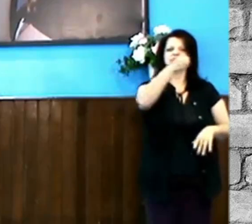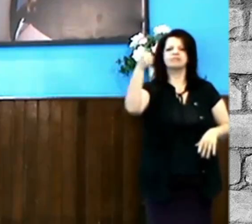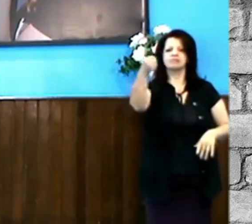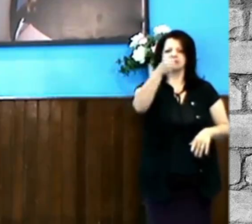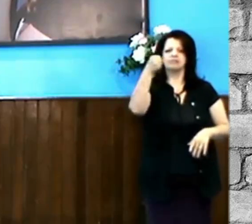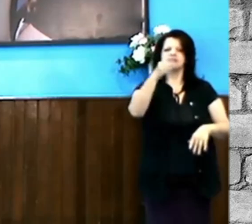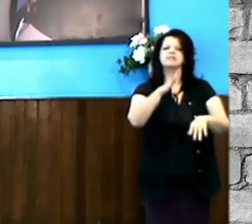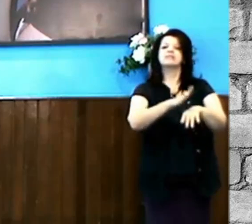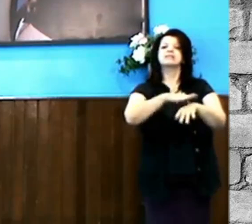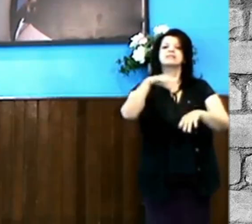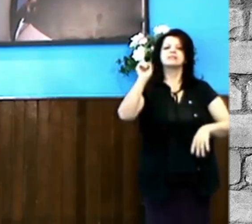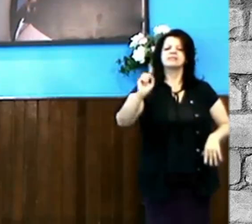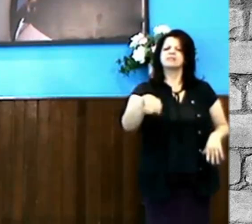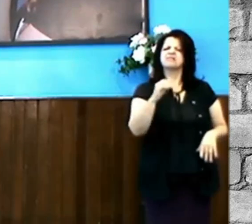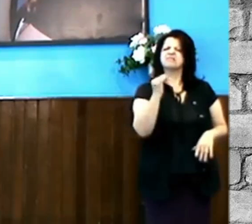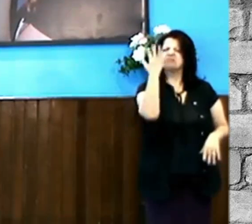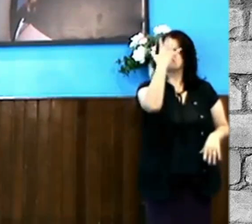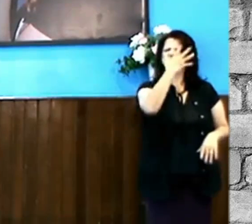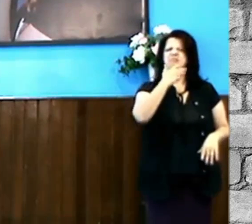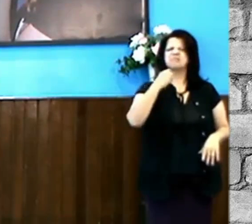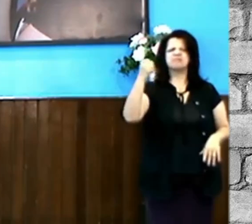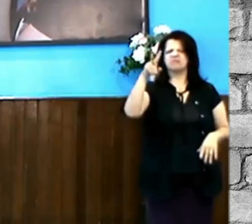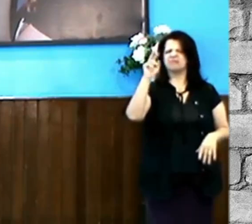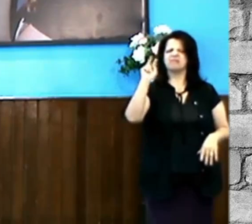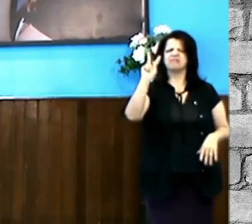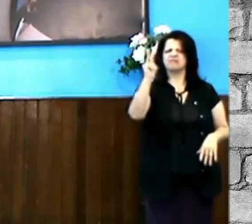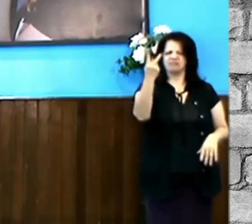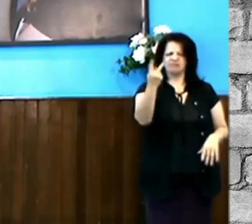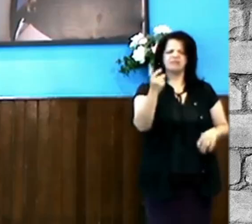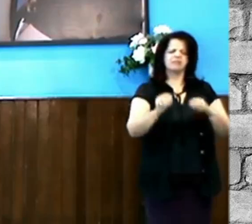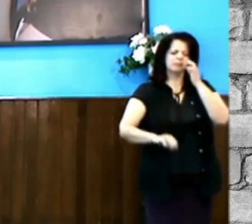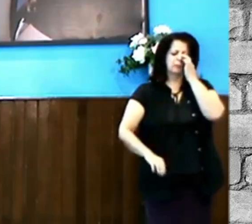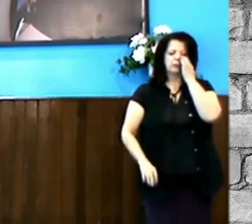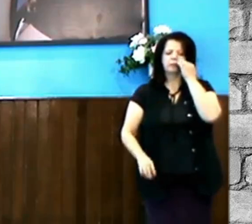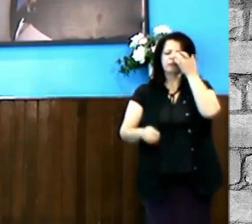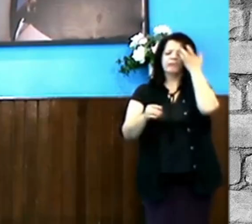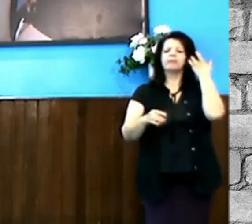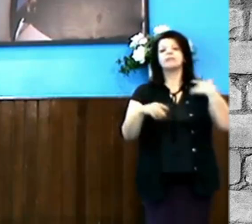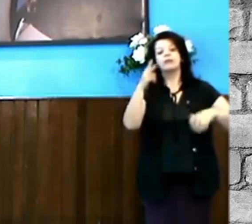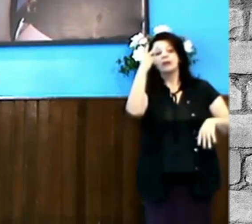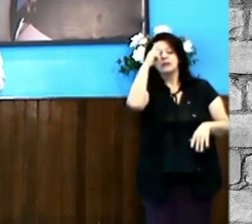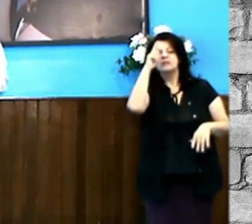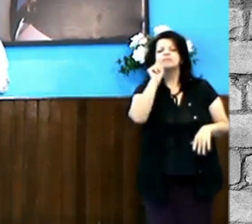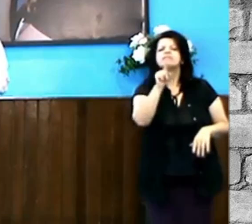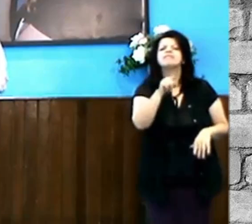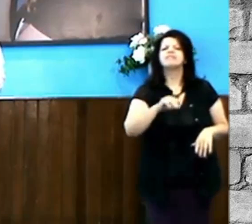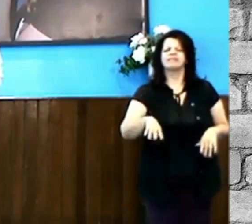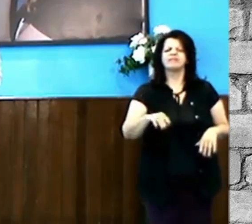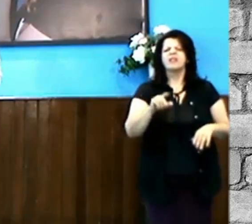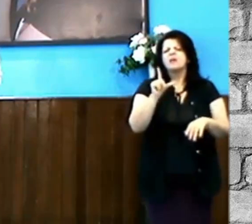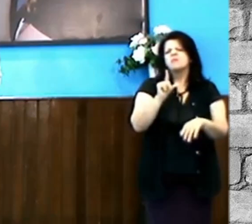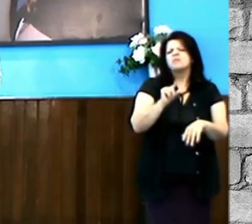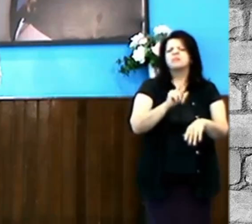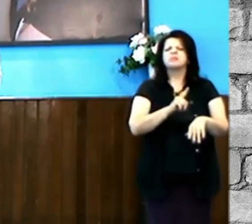cerveja Belo Horizontina. Você deve se lembrar disso. Bem, para você que não se lembra, eu vou refrescar sua memória. Pouco tempo atrás, em Belo